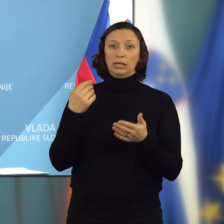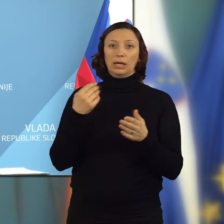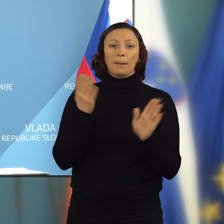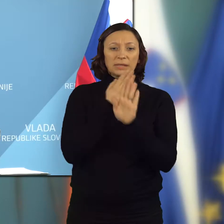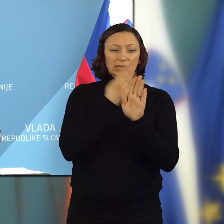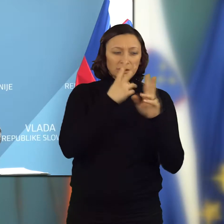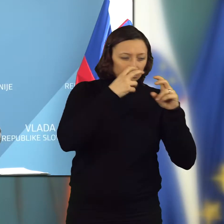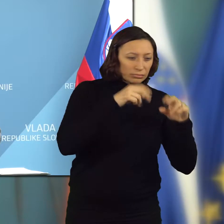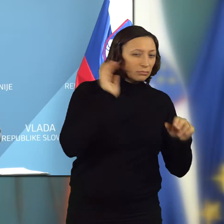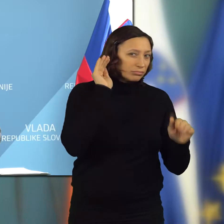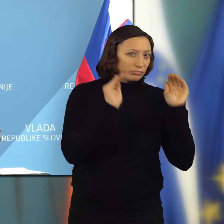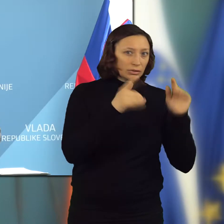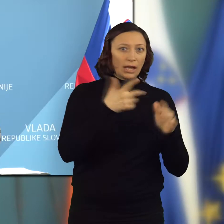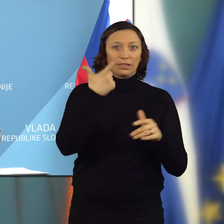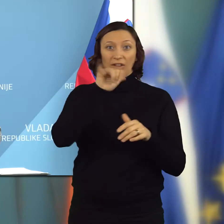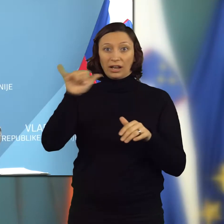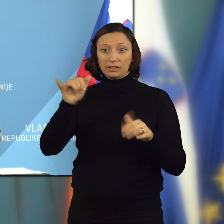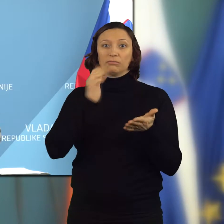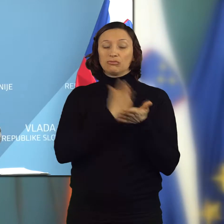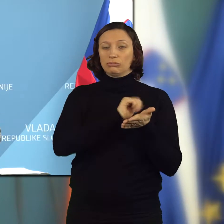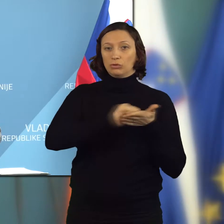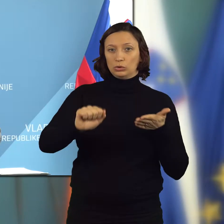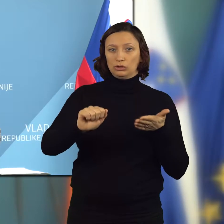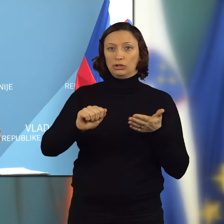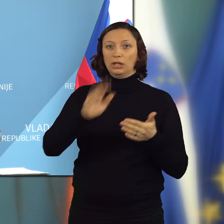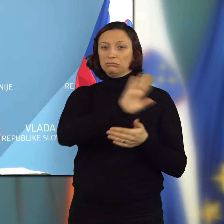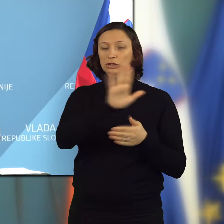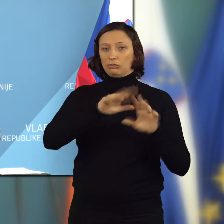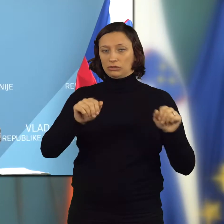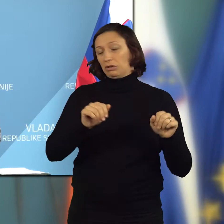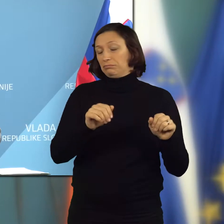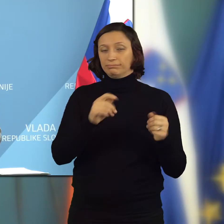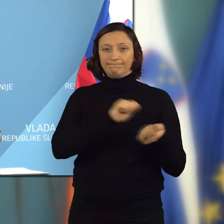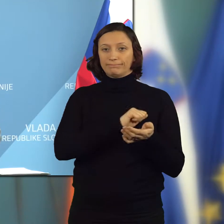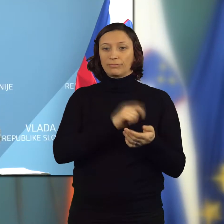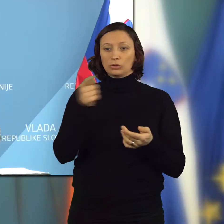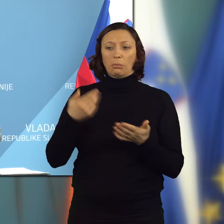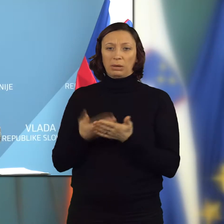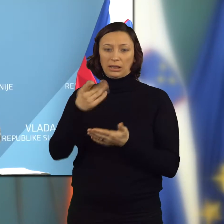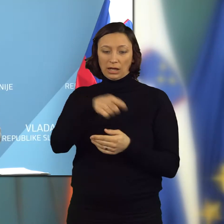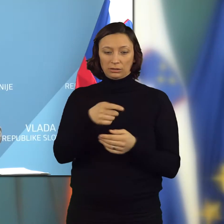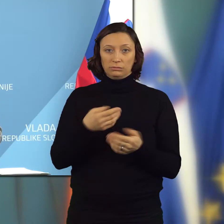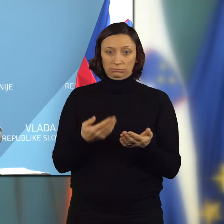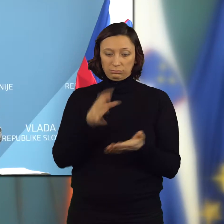izsledkov prikritih preiskovalnih ukrepov po preteku 2-letnega roka po koncu njihovega izvajanja. S